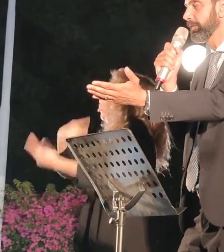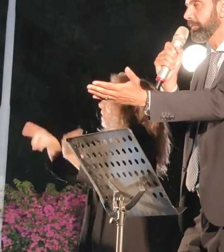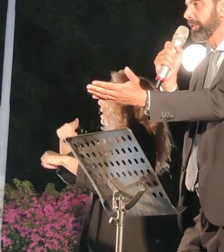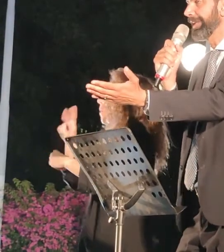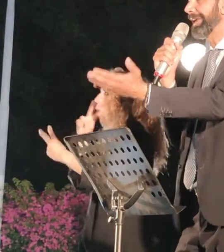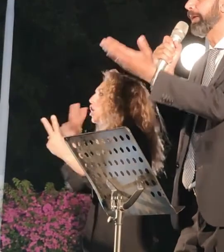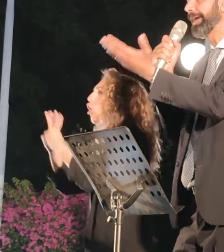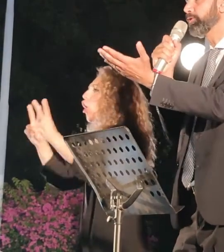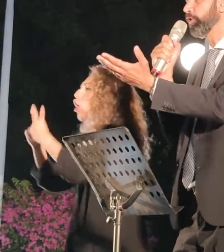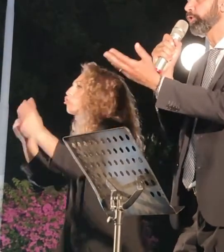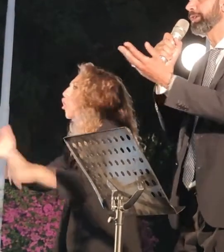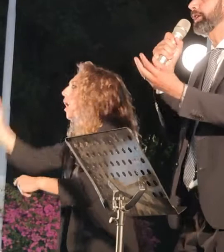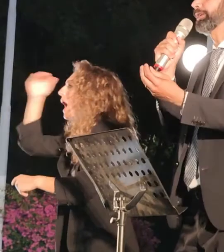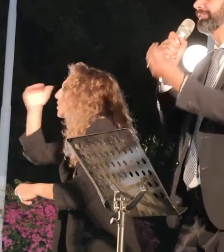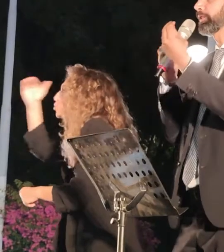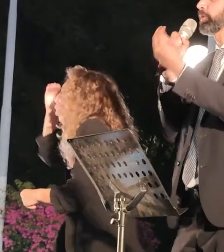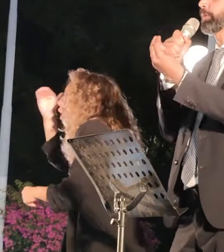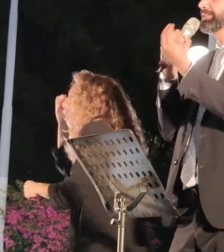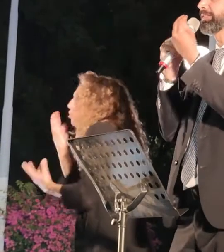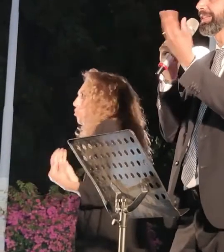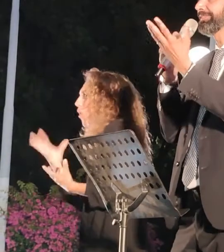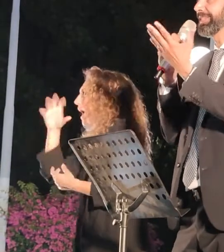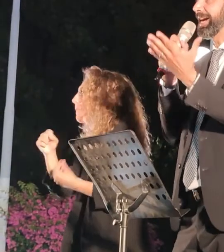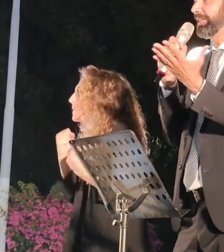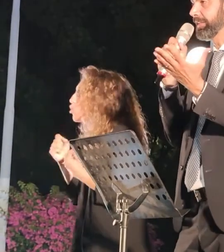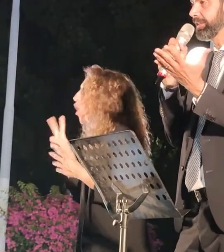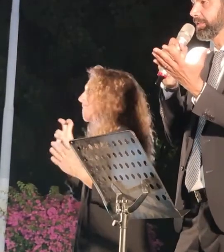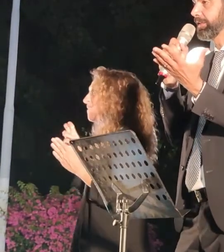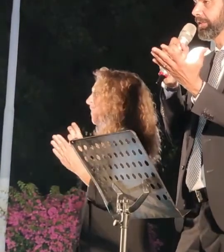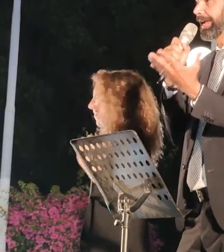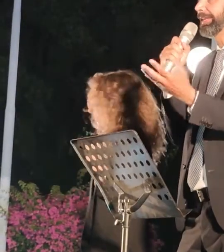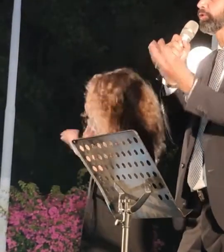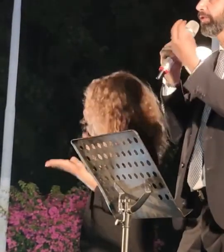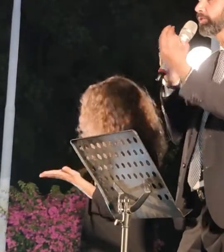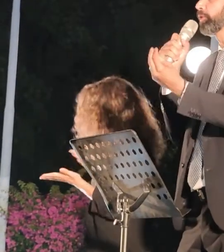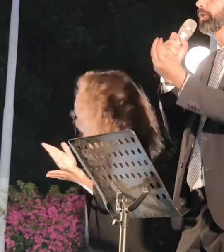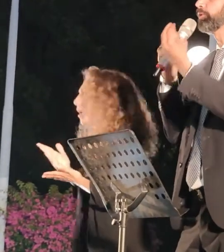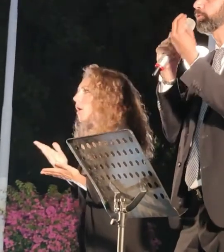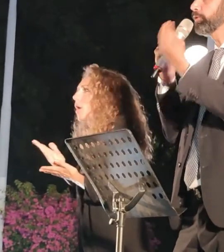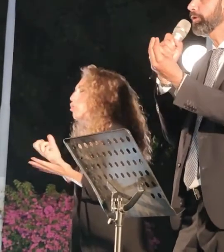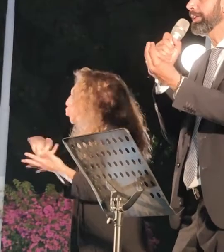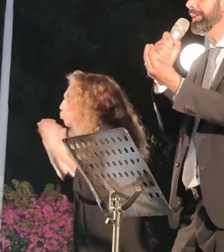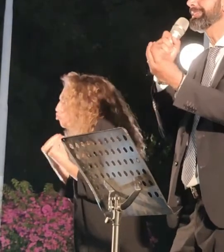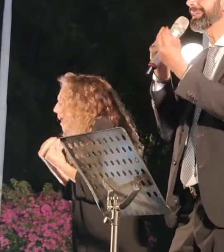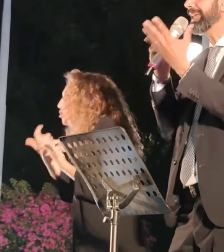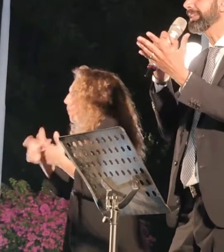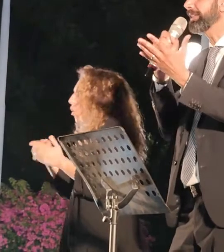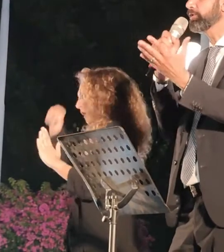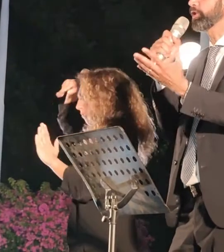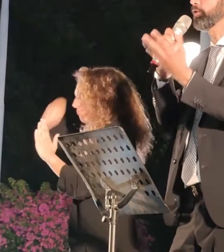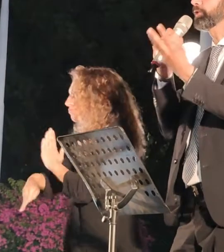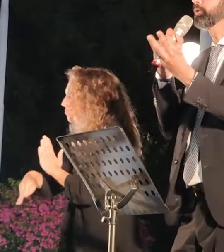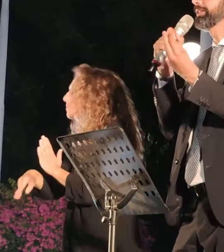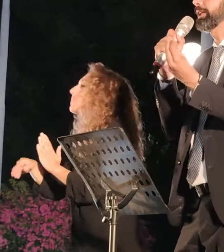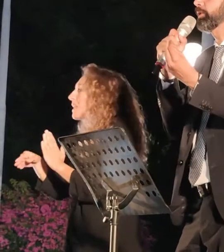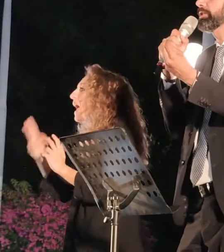ascoltandovi, capendo cos'è che non è andato in questi 20 anni e trovando quelle soluzioni che in 3 anni